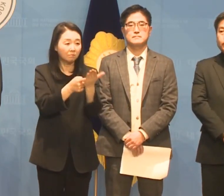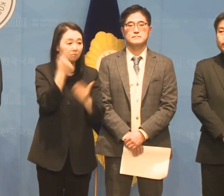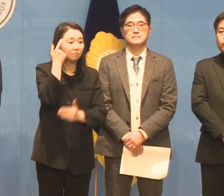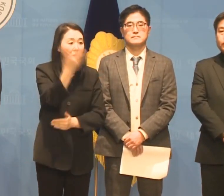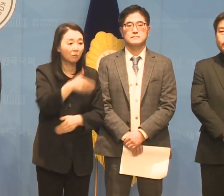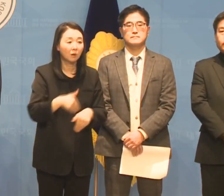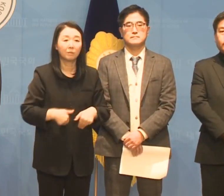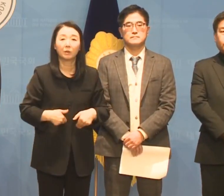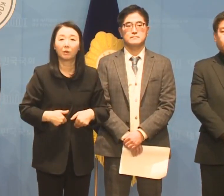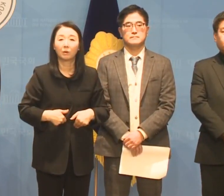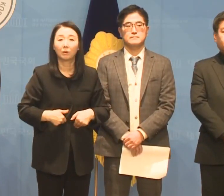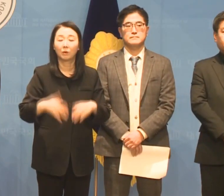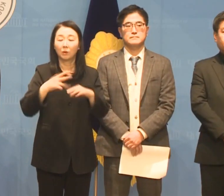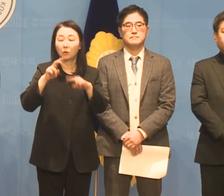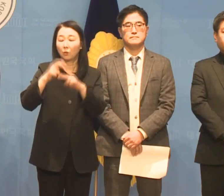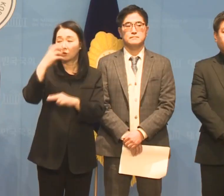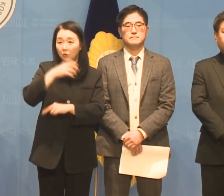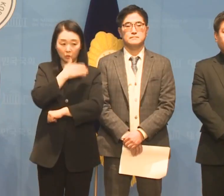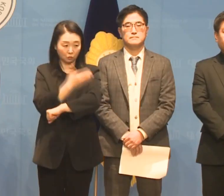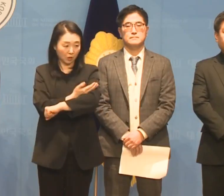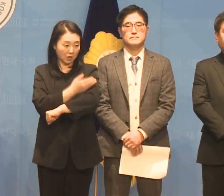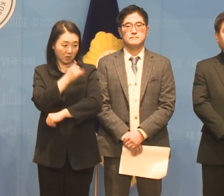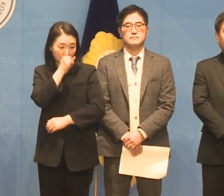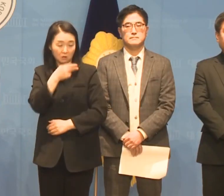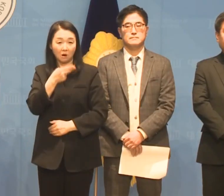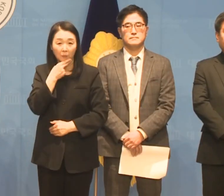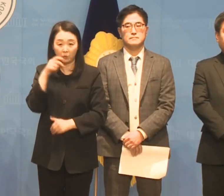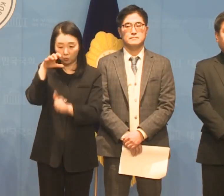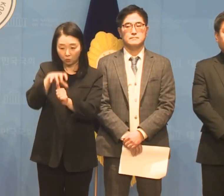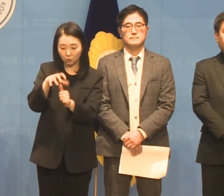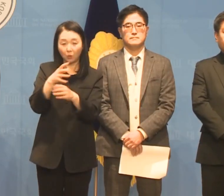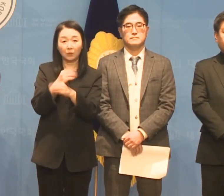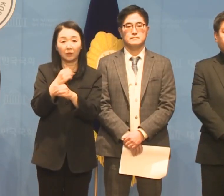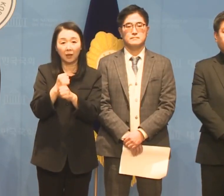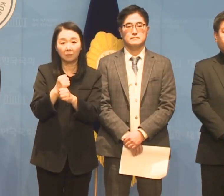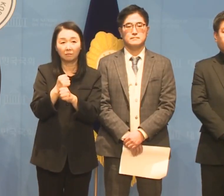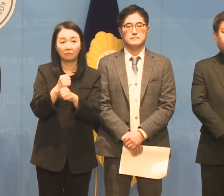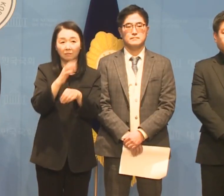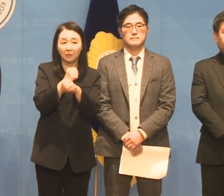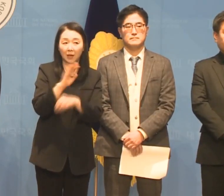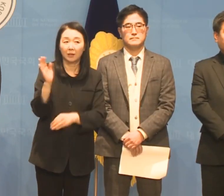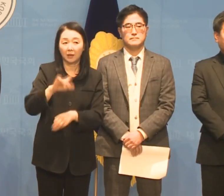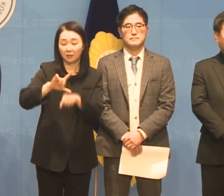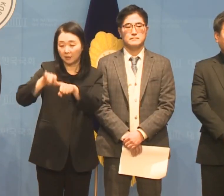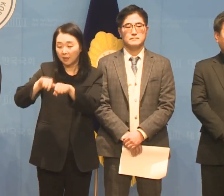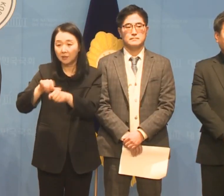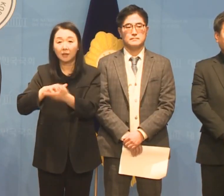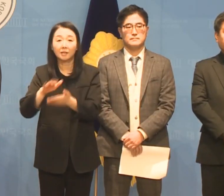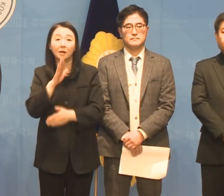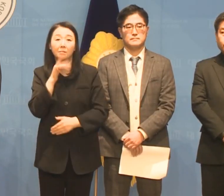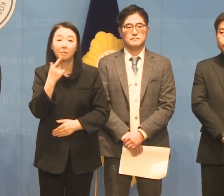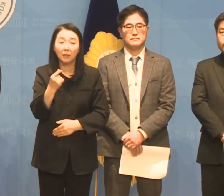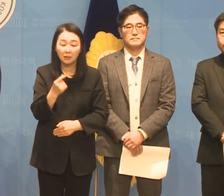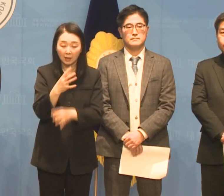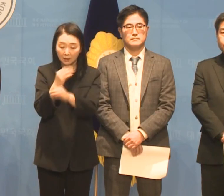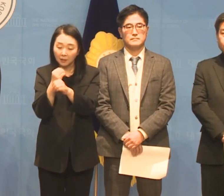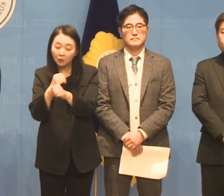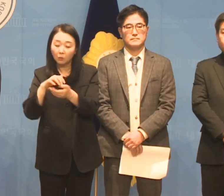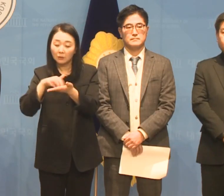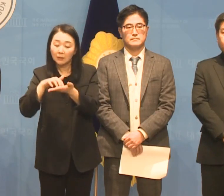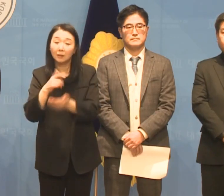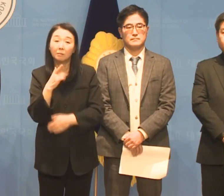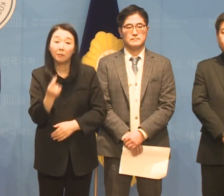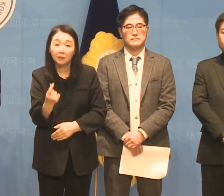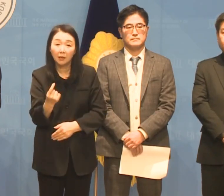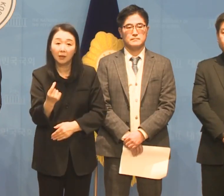있다. 공수처의 수사권이 있는지 그리고 구속 기간을 날이 아닌 시간으로 계산하는 것이 맞는지 날로 계산하는 게